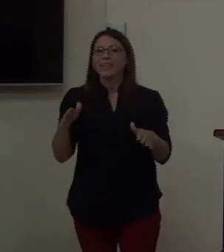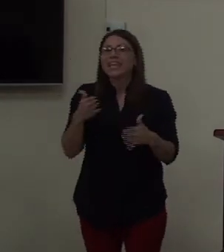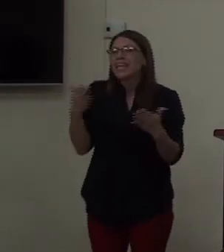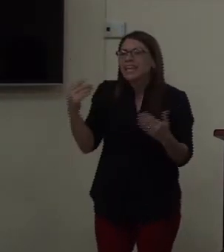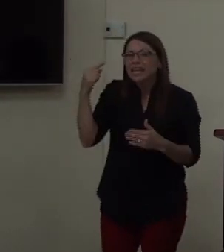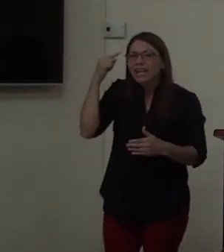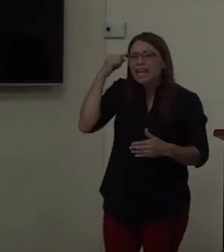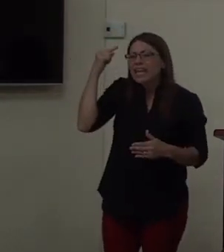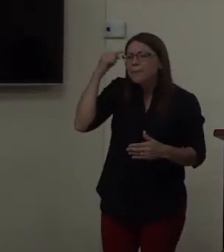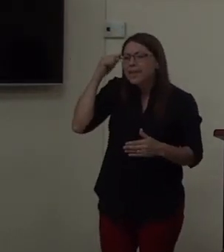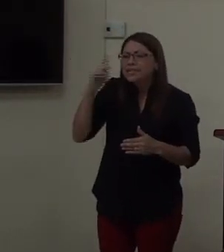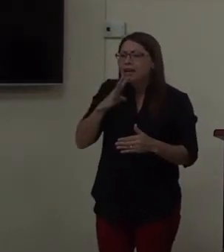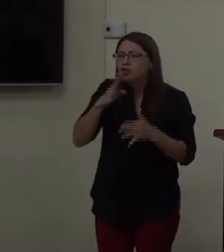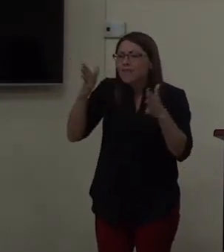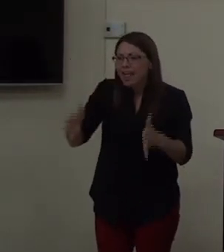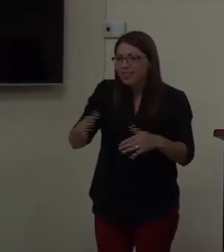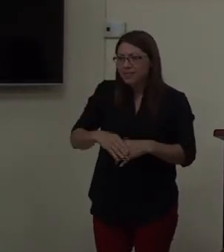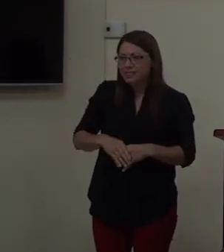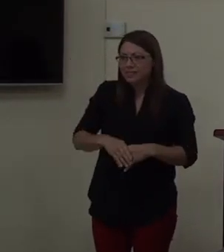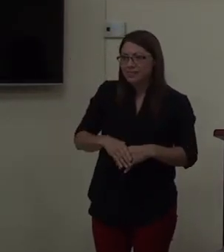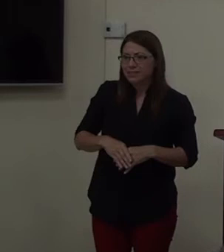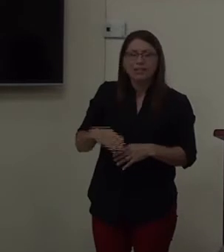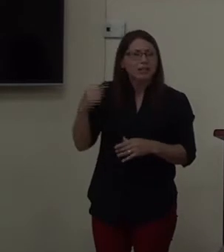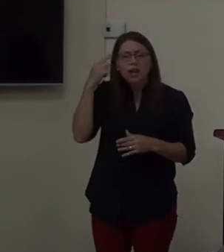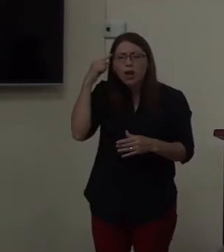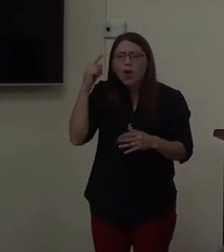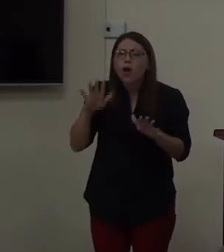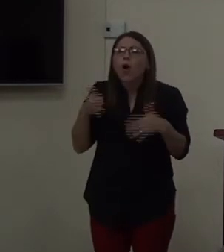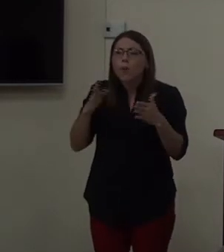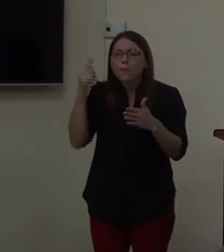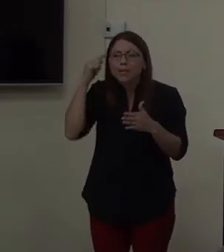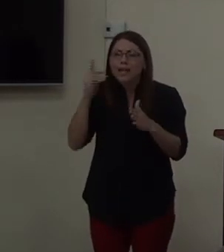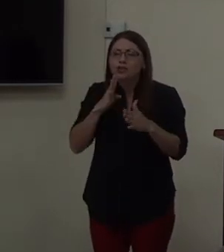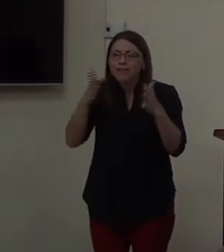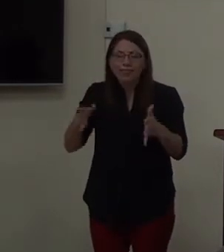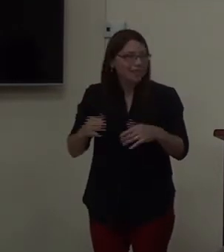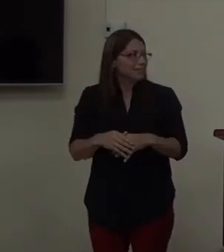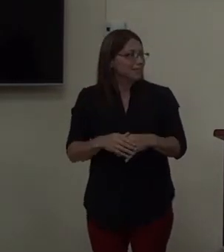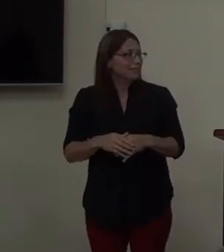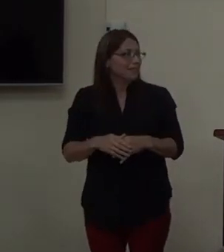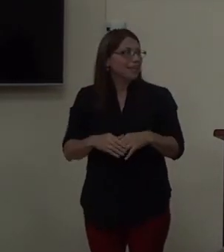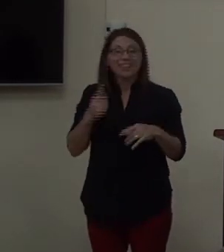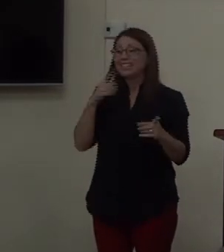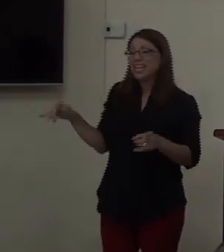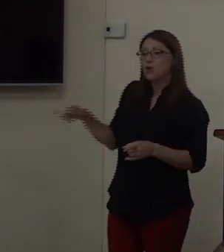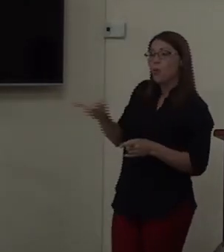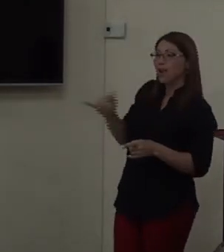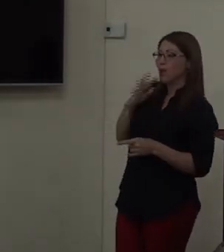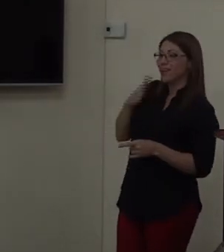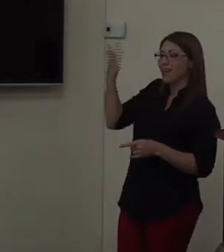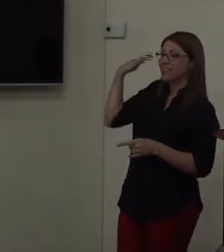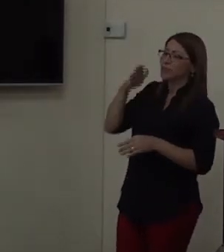¿Quieres ser reivindicado? Ah, ok, ok. Igual lo que decía de la diversidad